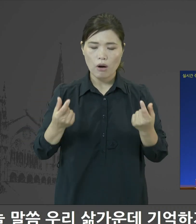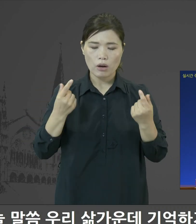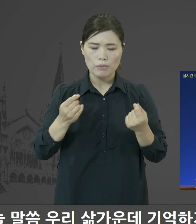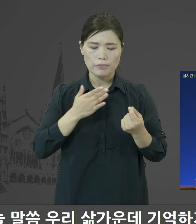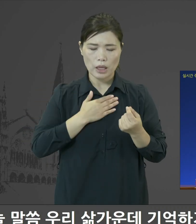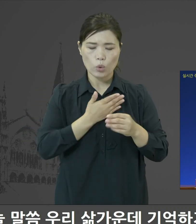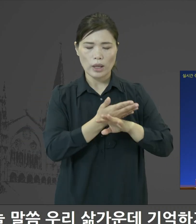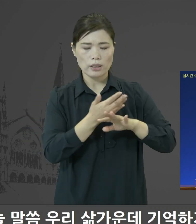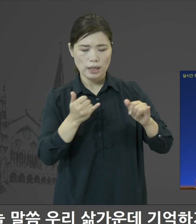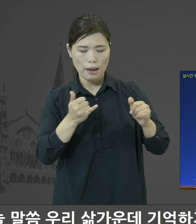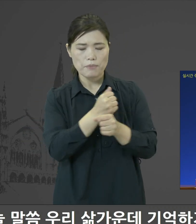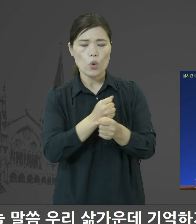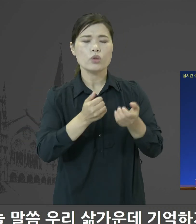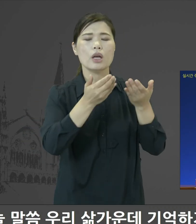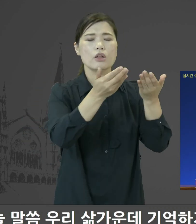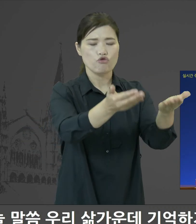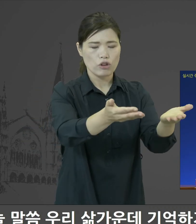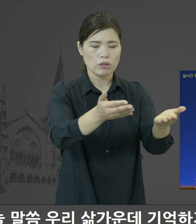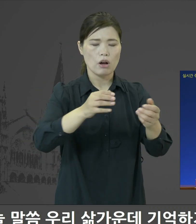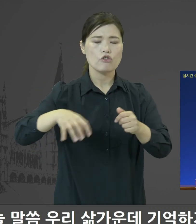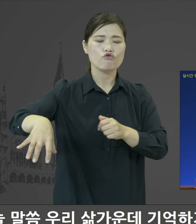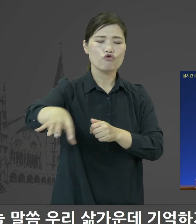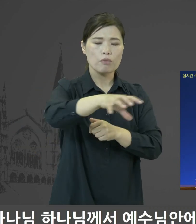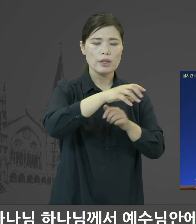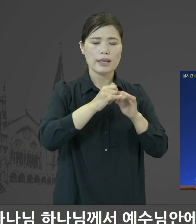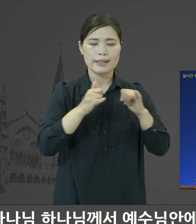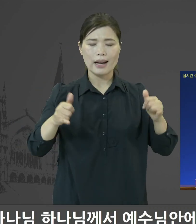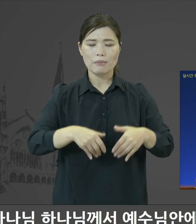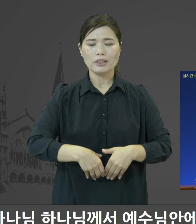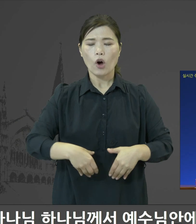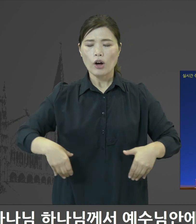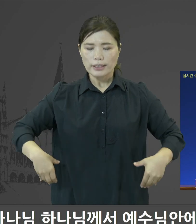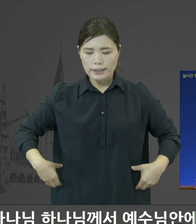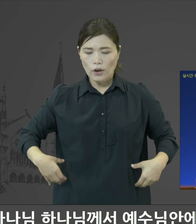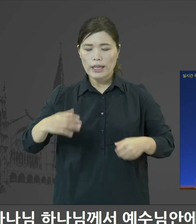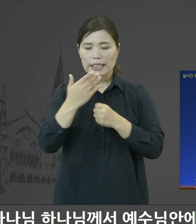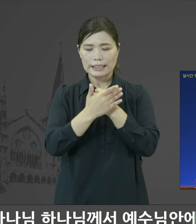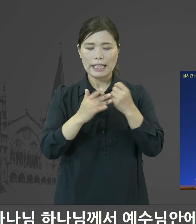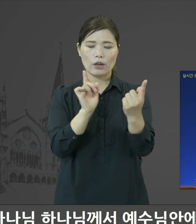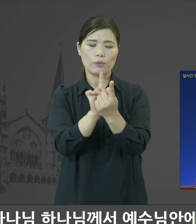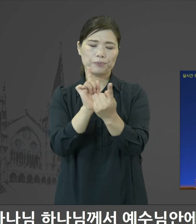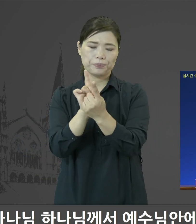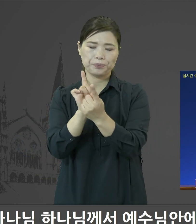용서함으로 주변의 사람들을 너그러이 은혜로 대할 수 있도록